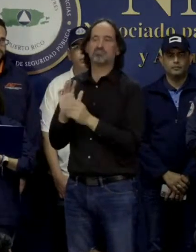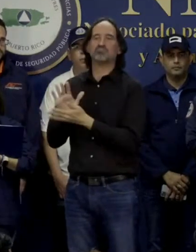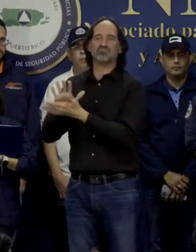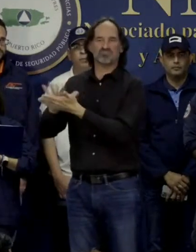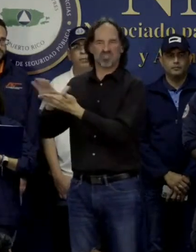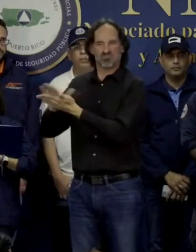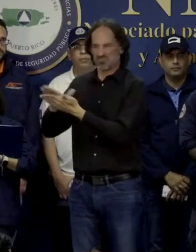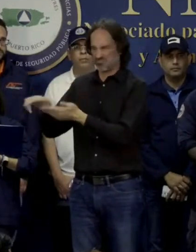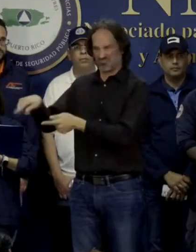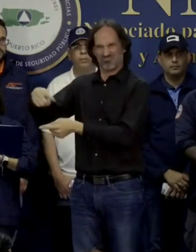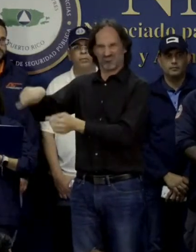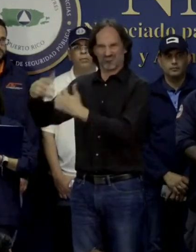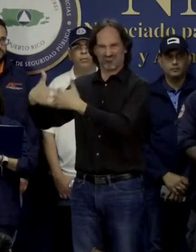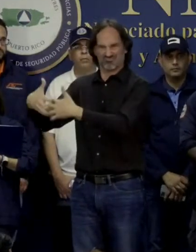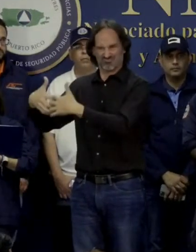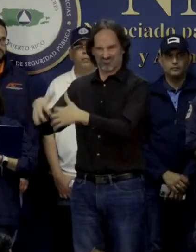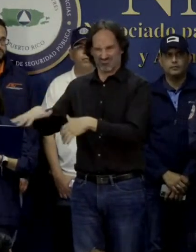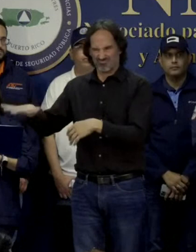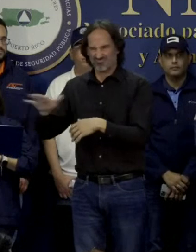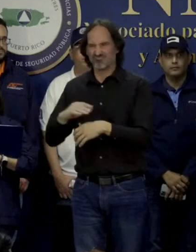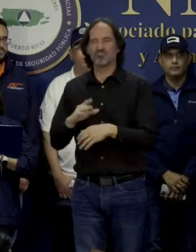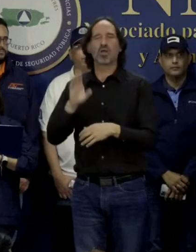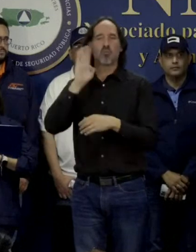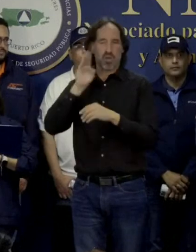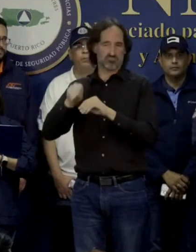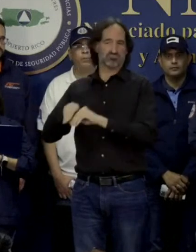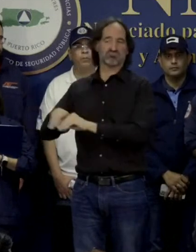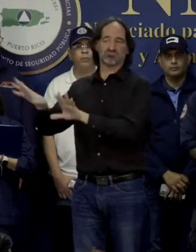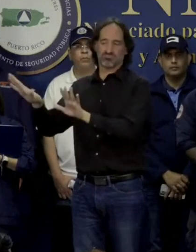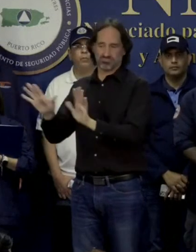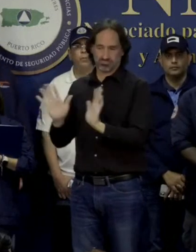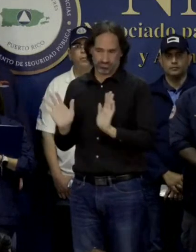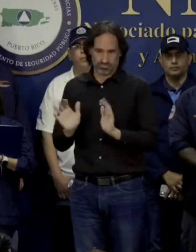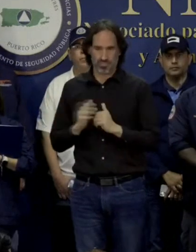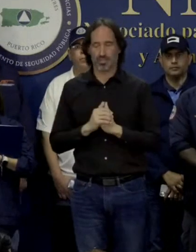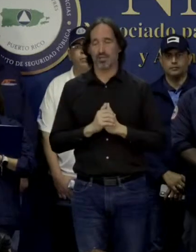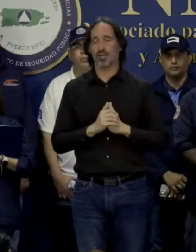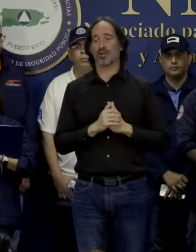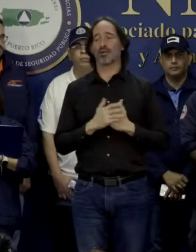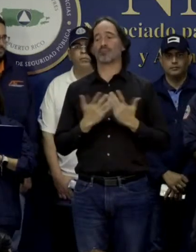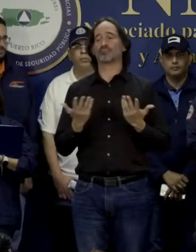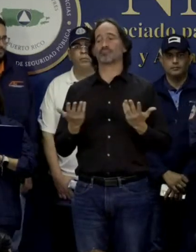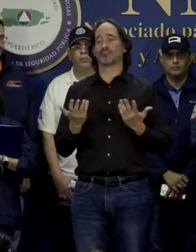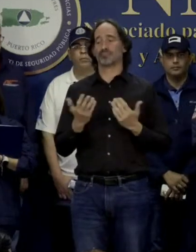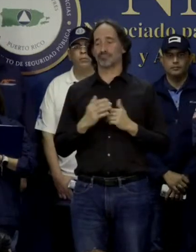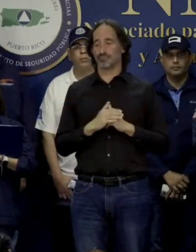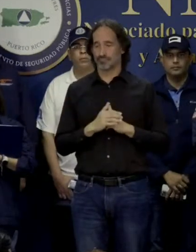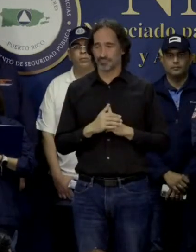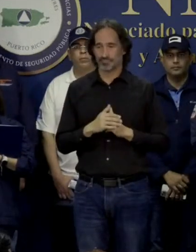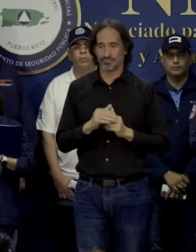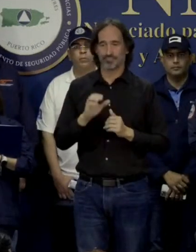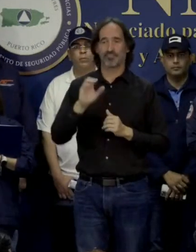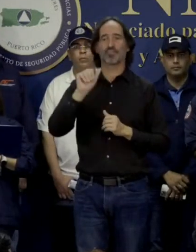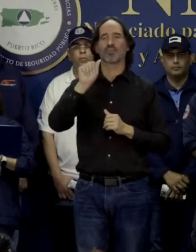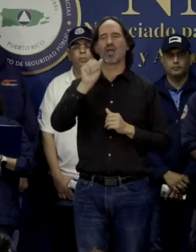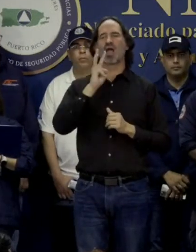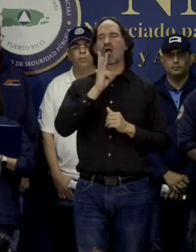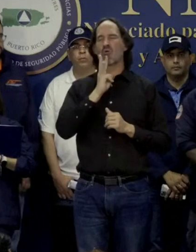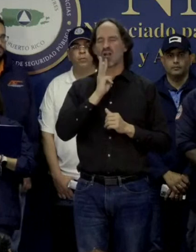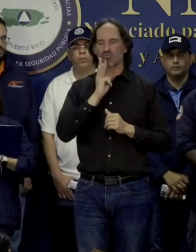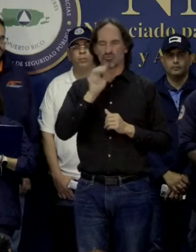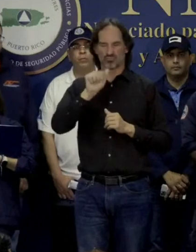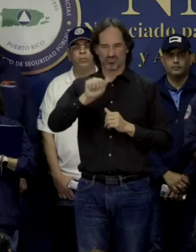inversión millonaria en proceso. En el caso del superacueductos, también estamos trabajando en colaboración, estableciendo estrategias en